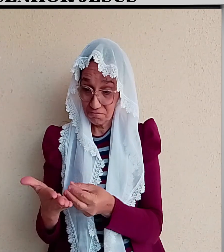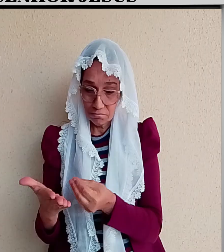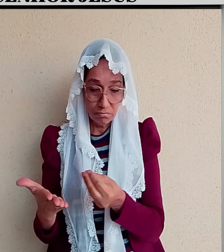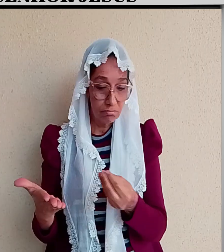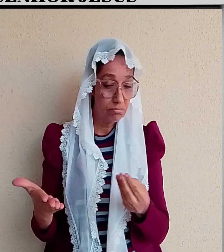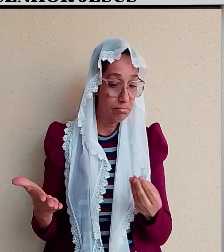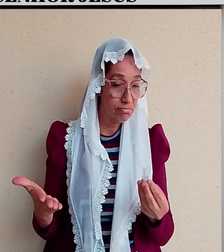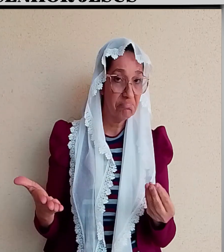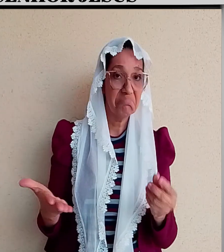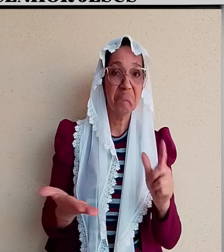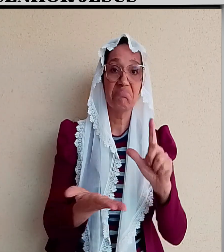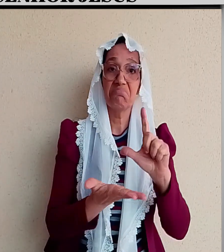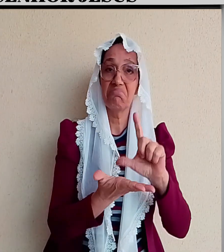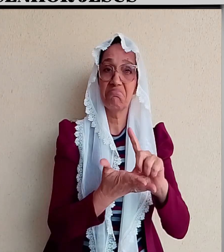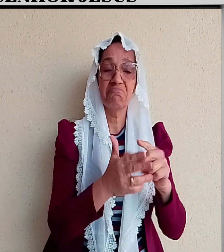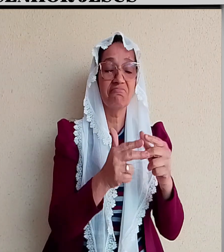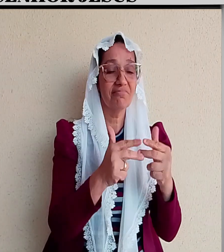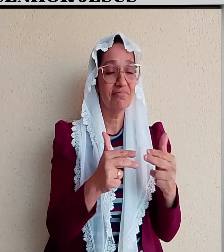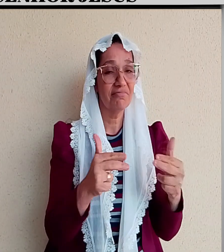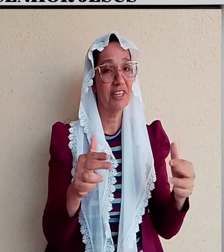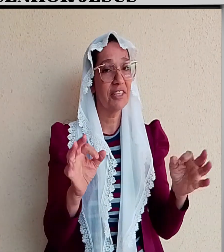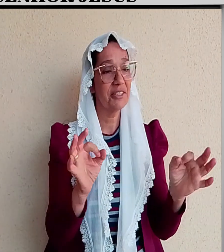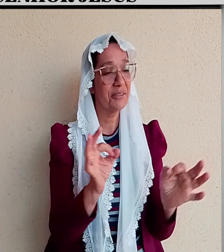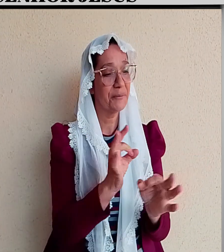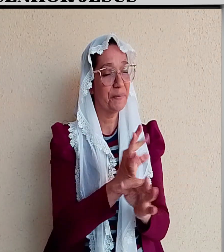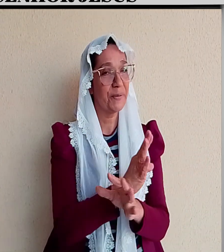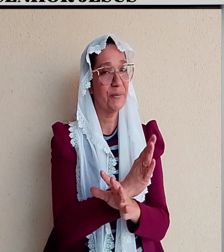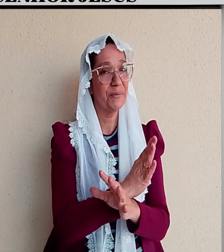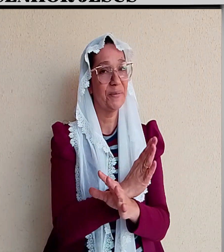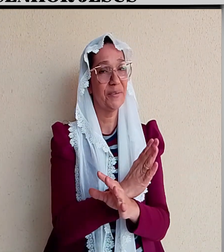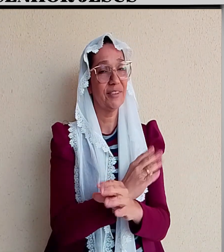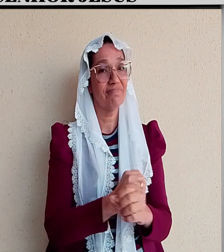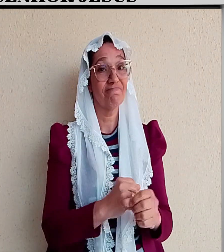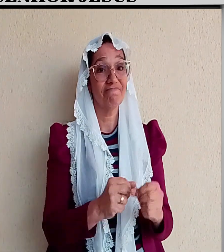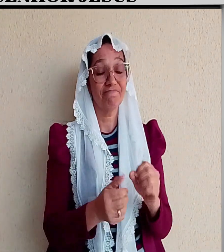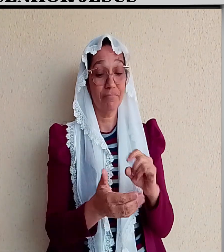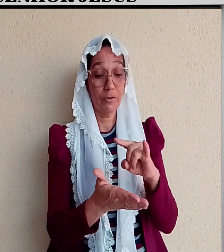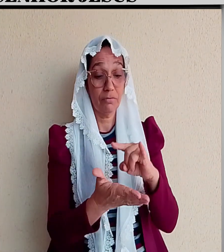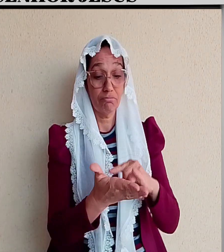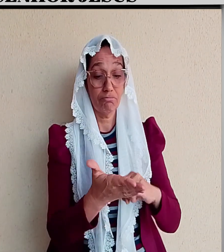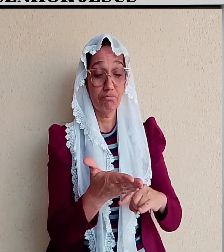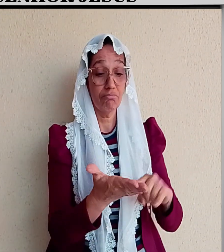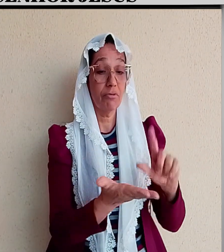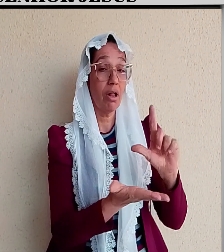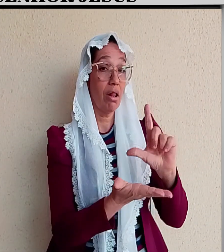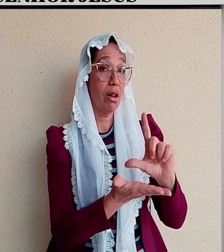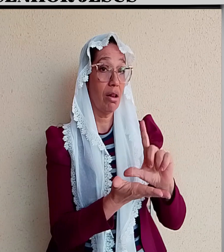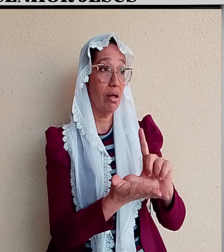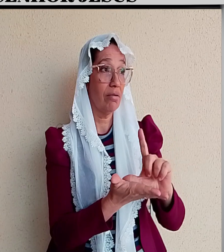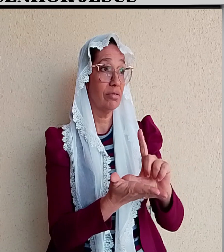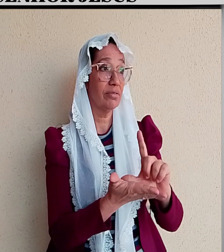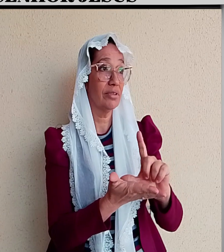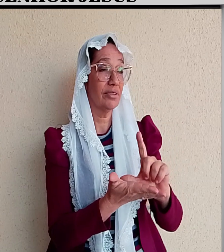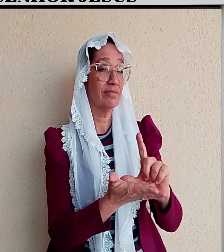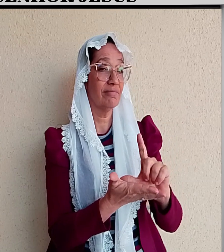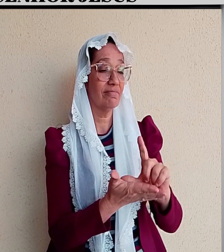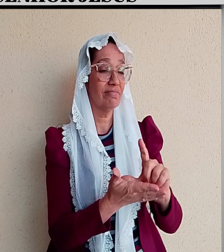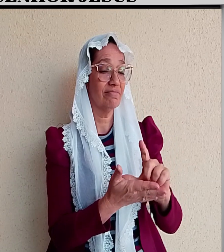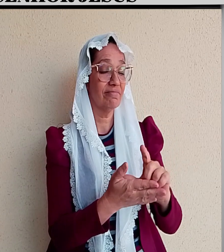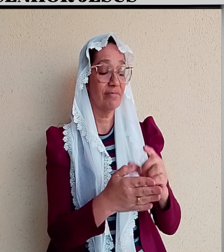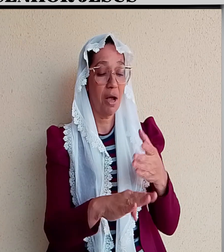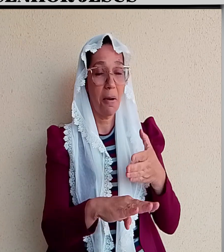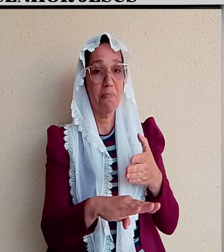e você vai ver aquele que foi aprovado ser tirado do vosso meio. Aleluia. Como nós lemos aqui,